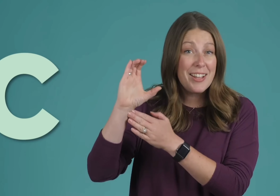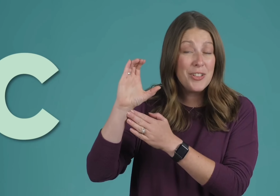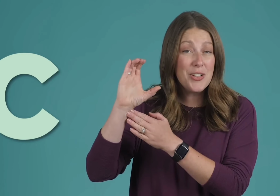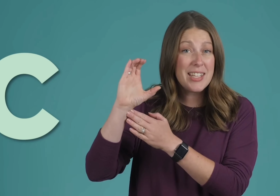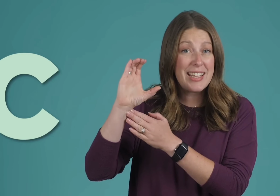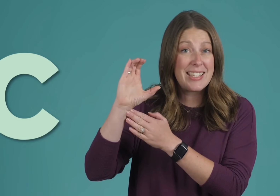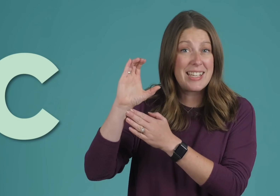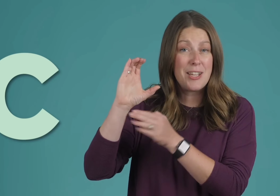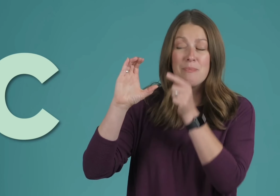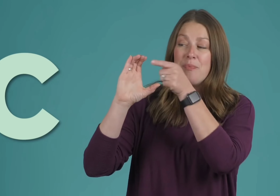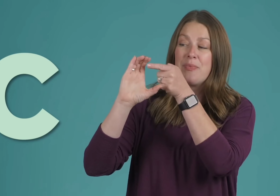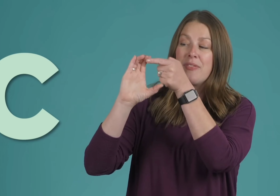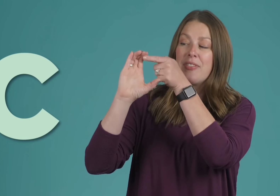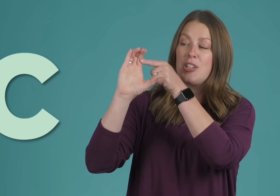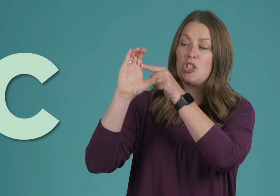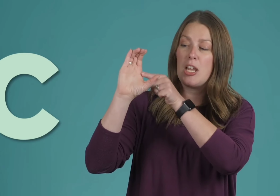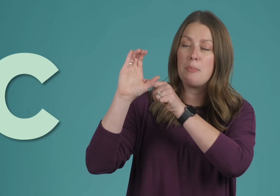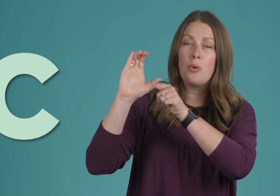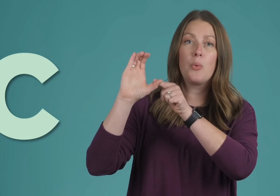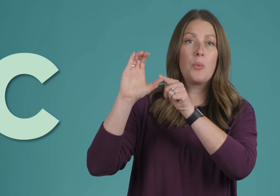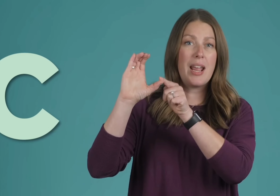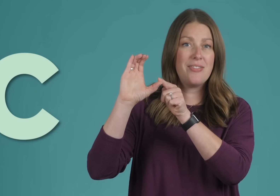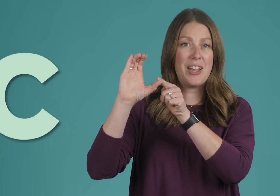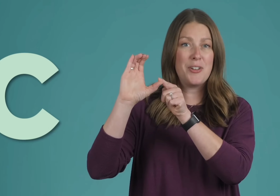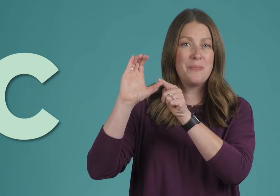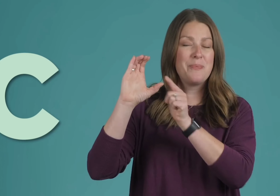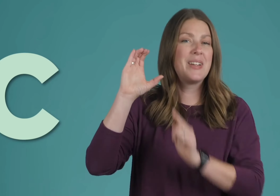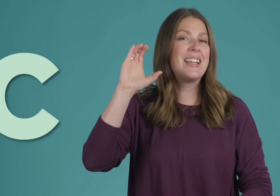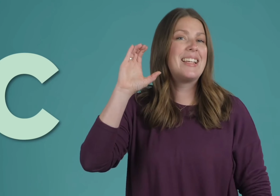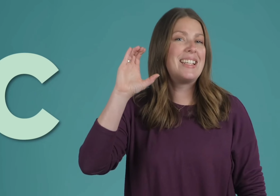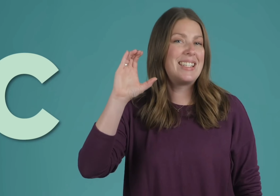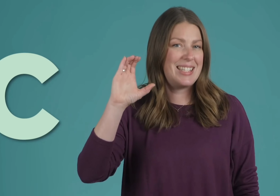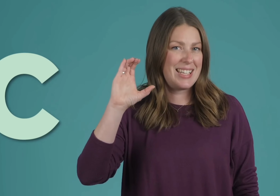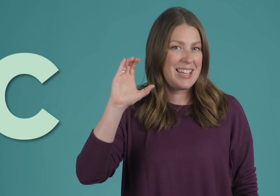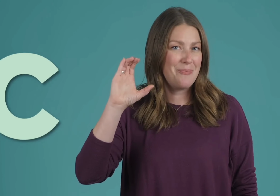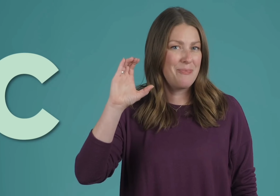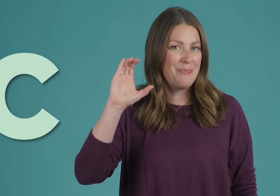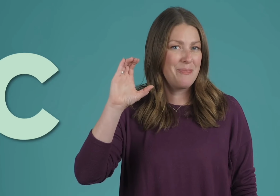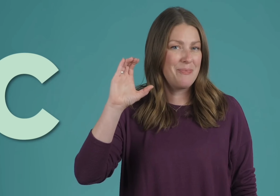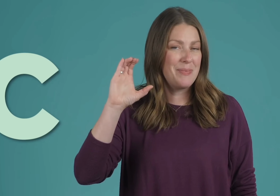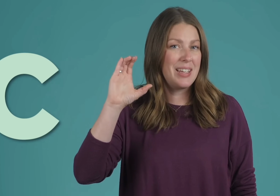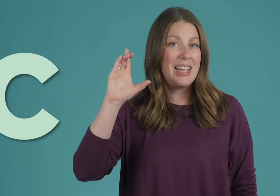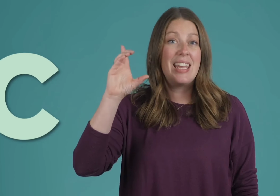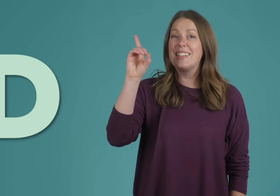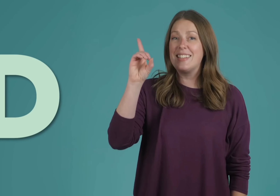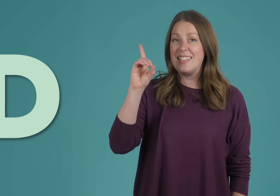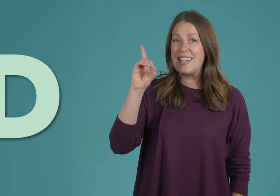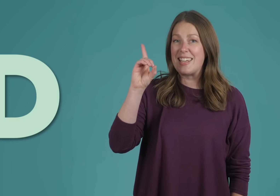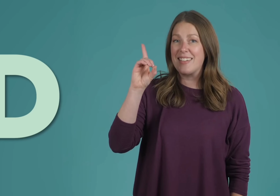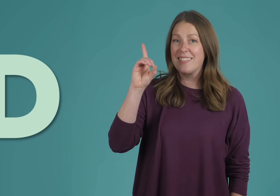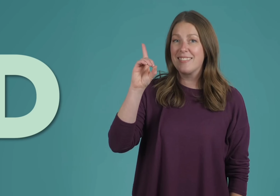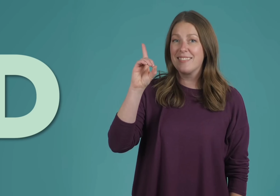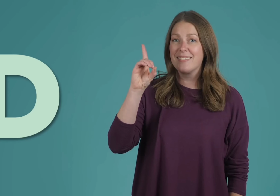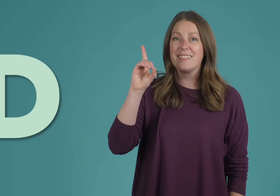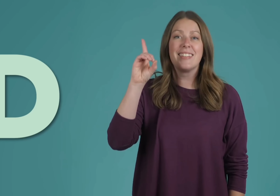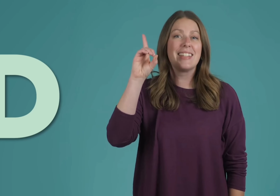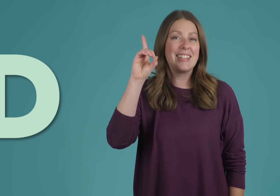Ọwọ́ yín máa dúró bẹ́ẹ̀ yẹn. Ó máa curve, ìka mẹ́rin náà máa curve àtàǹpàkò báyìí. C nísìnyí